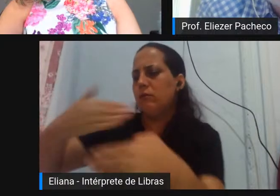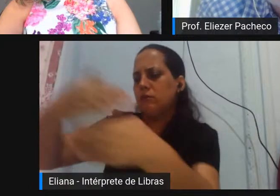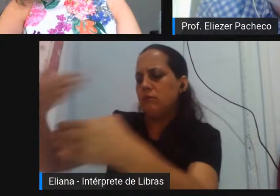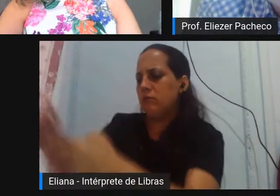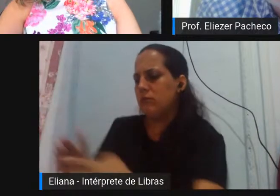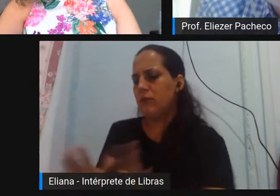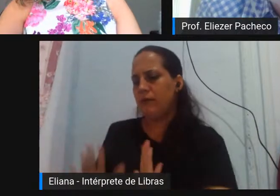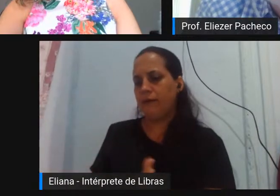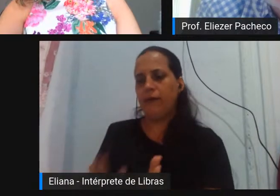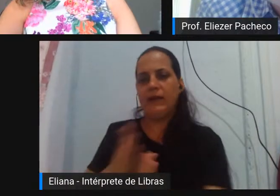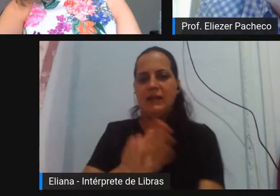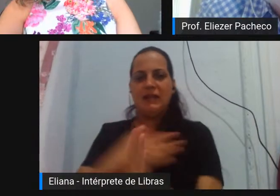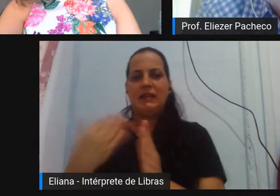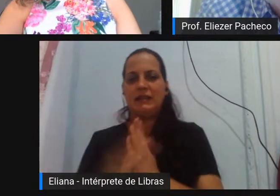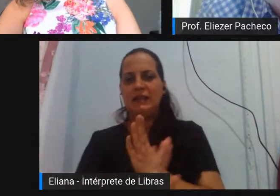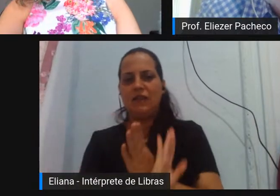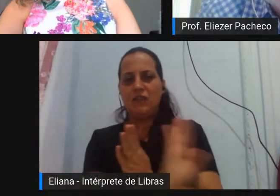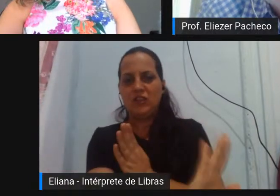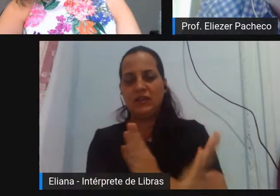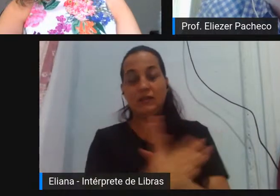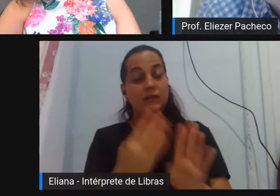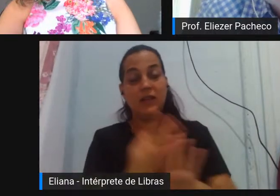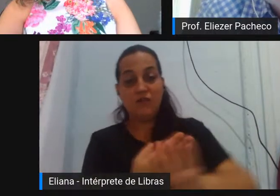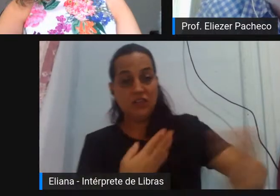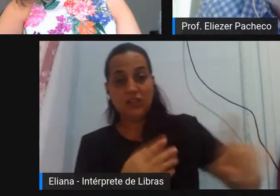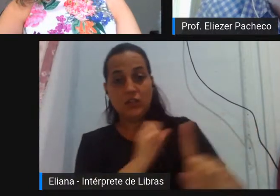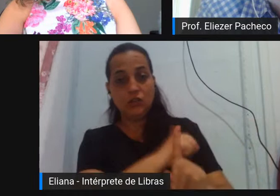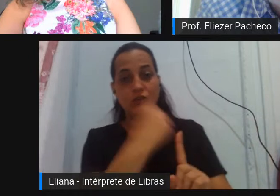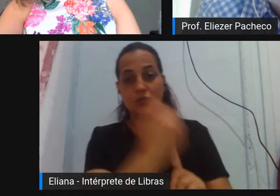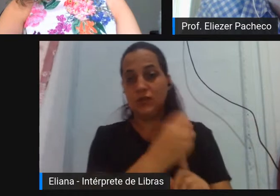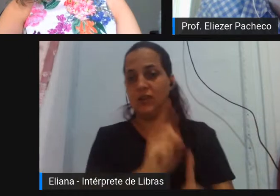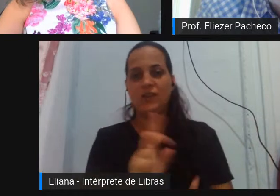do instituto é o seu território.